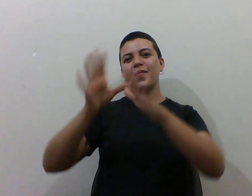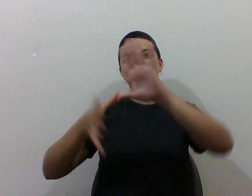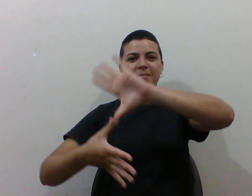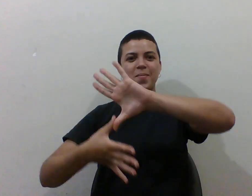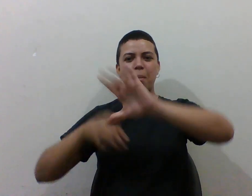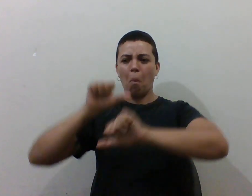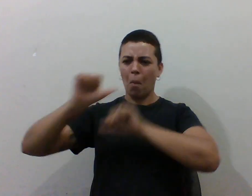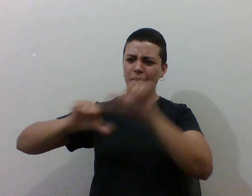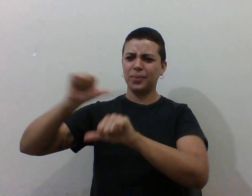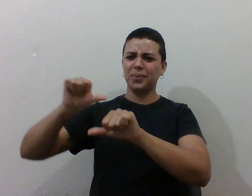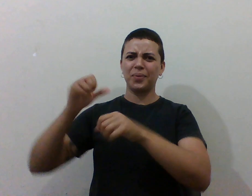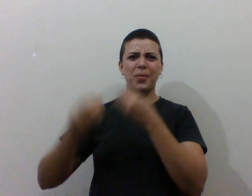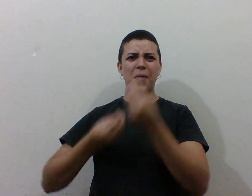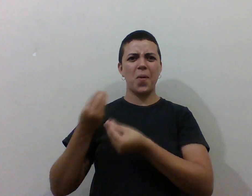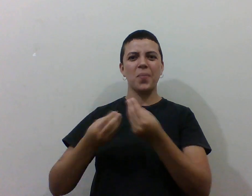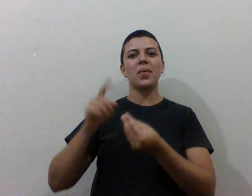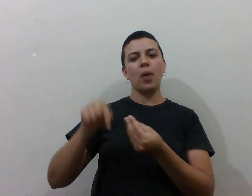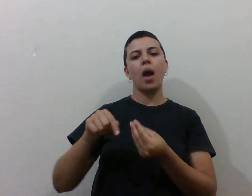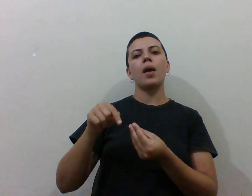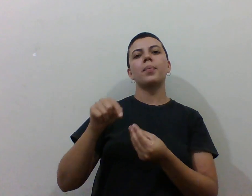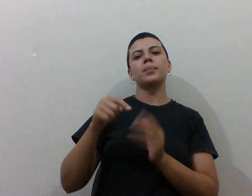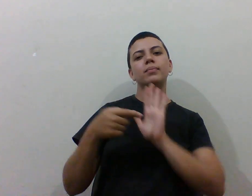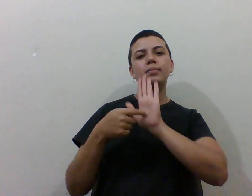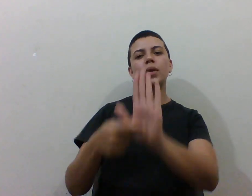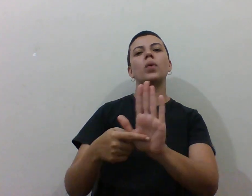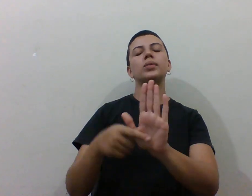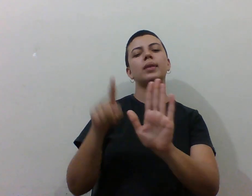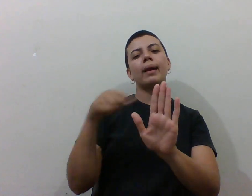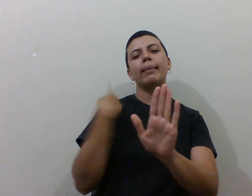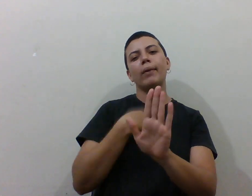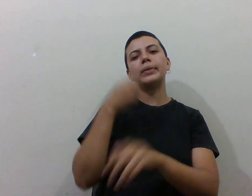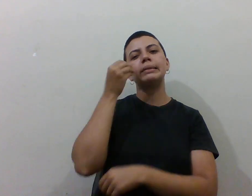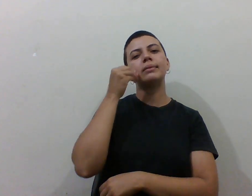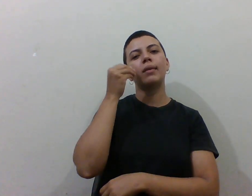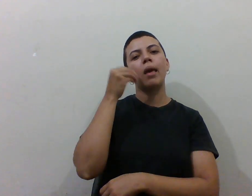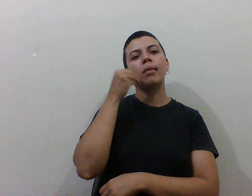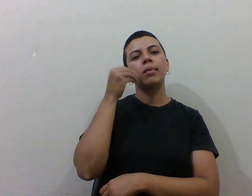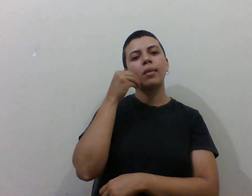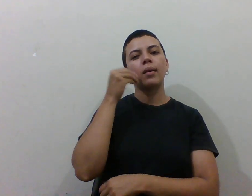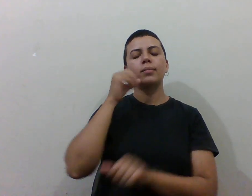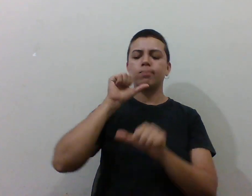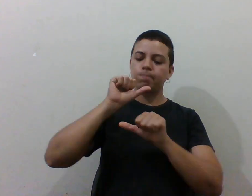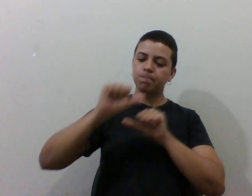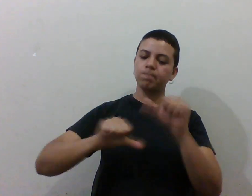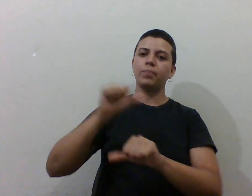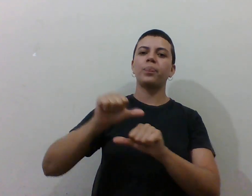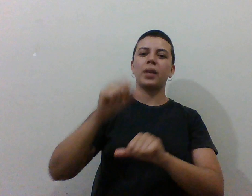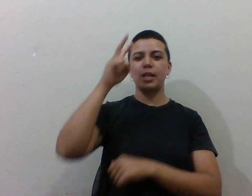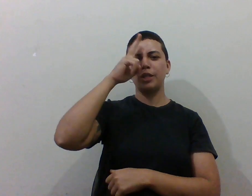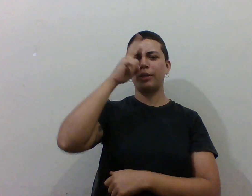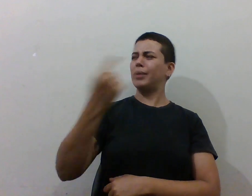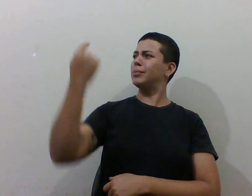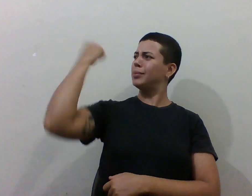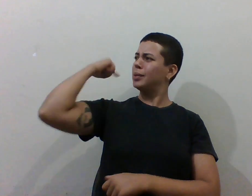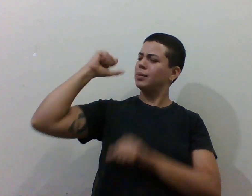para mim representa demais o que significa tentar abre aspas subverter esse histórico pretérito remoto e uma